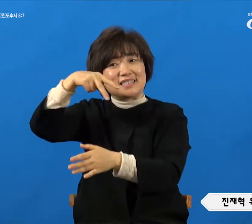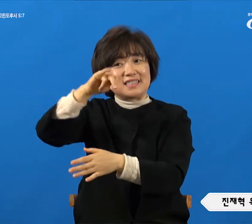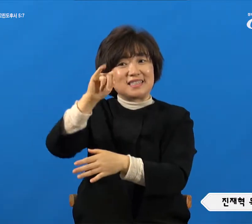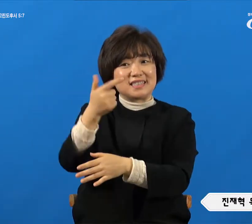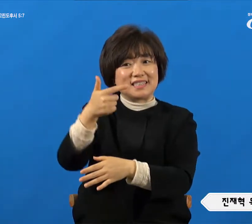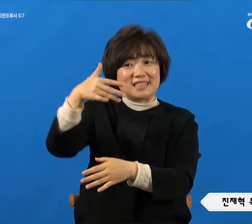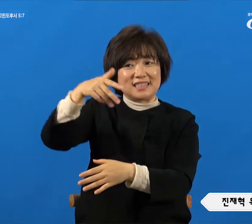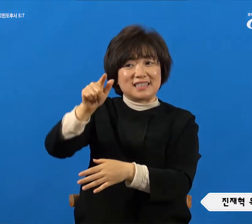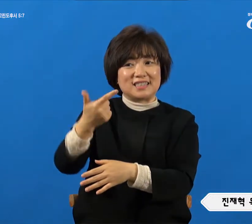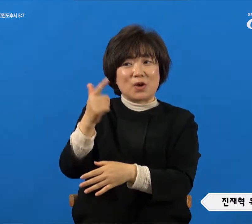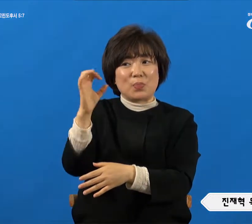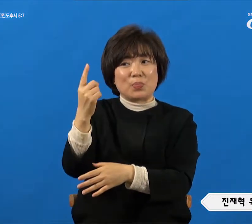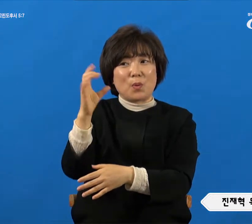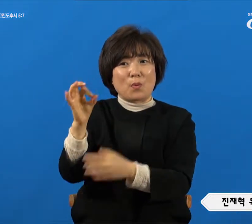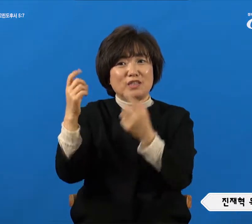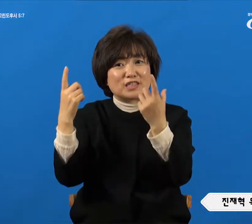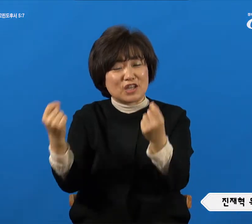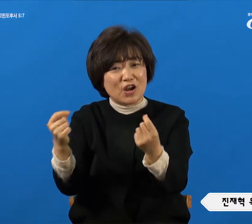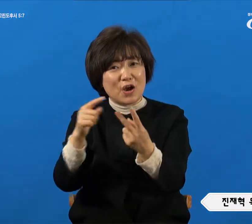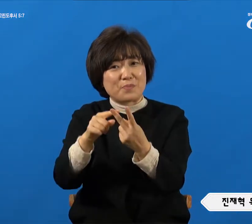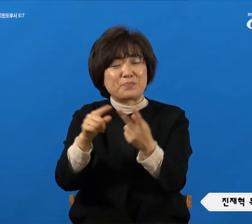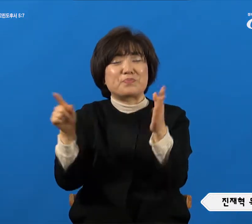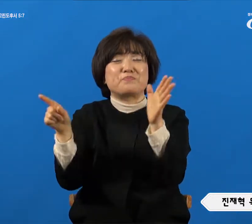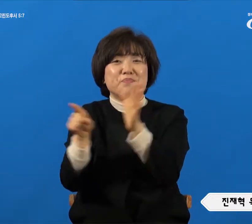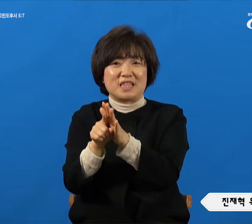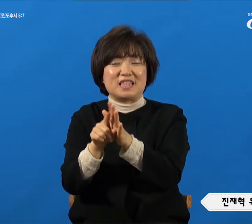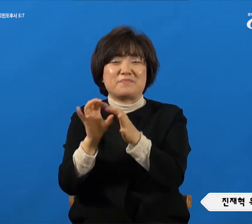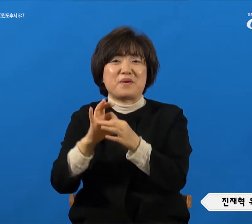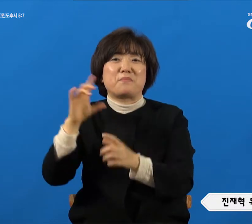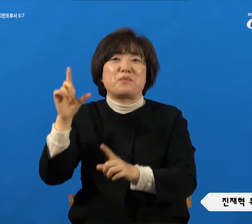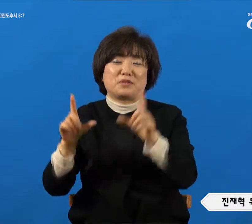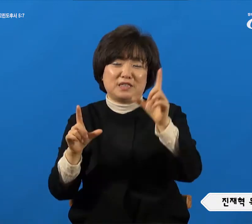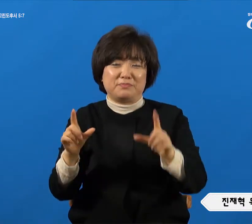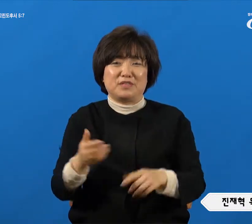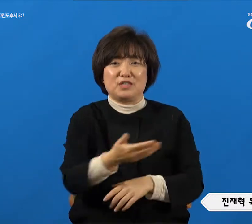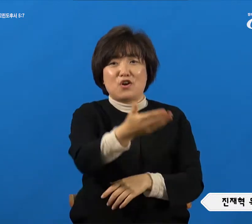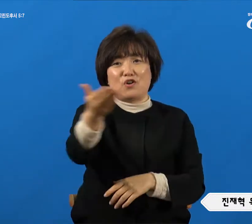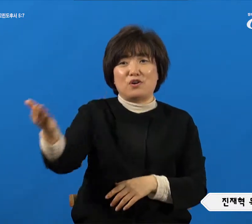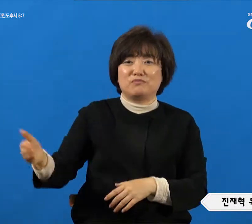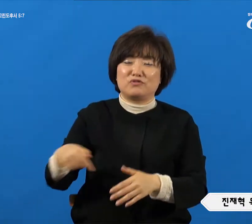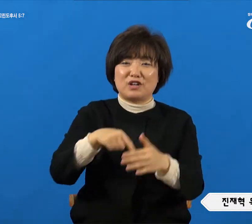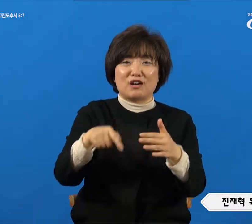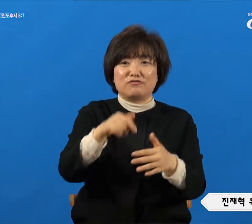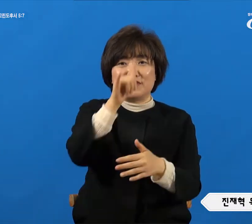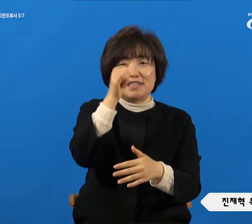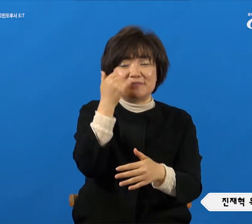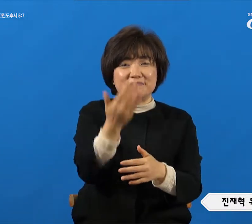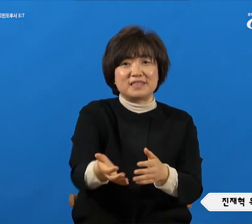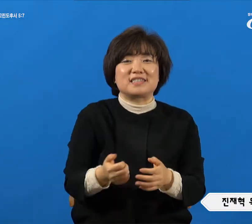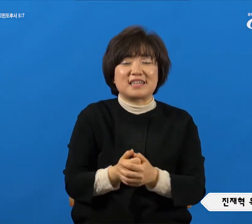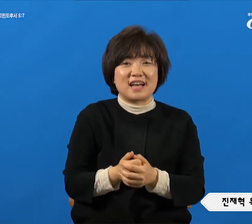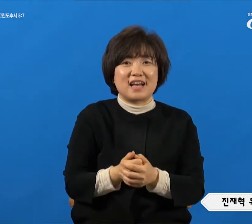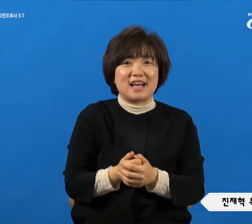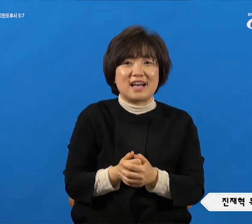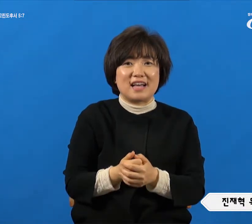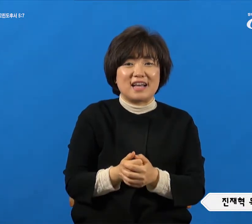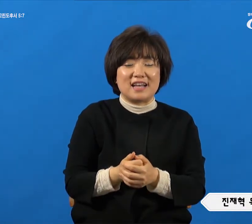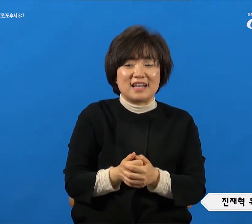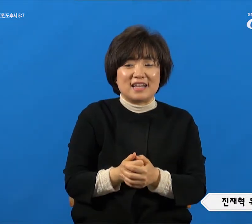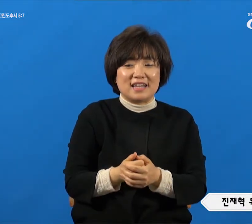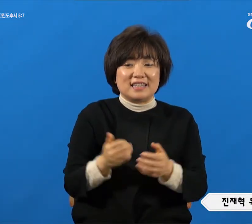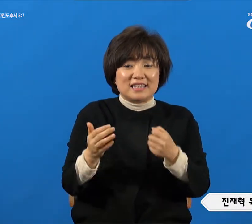신천옹처럼 정말 믿음의 모습이 우리 가운데 있습니까? 그래서 고린도후서